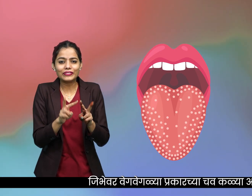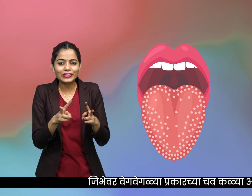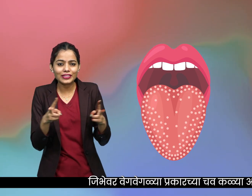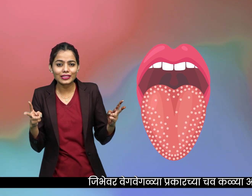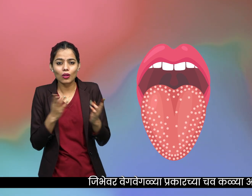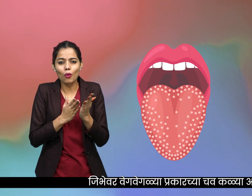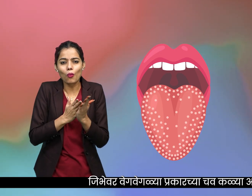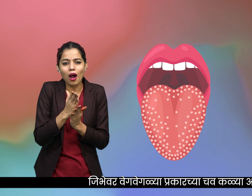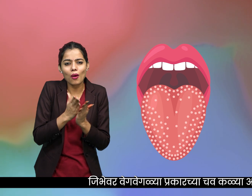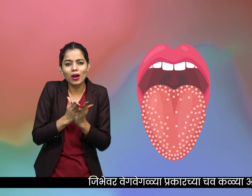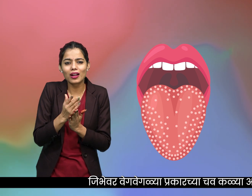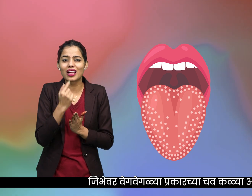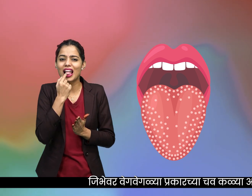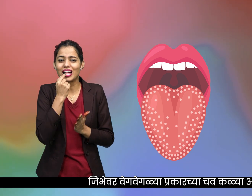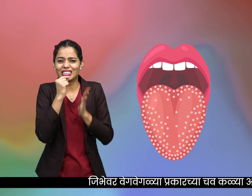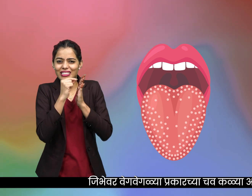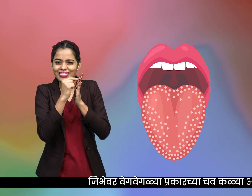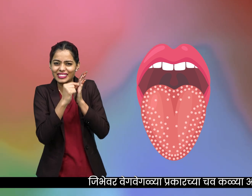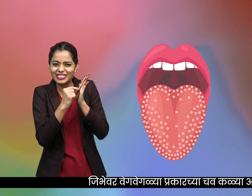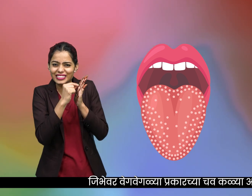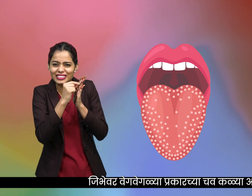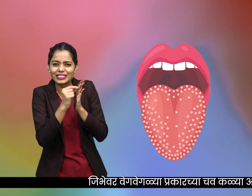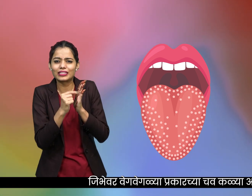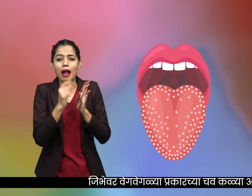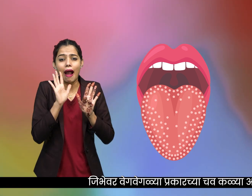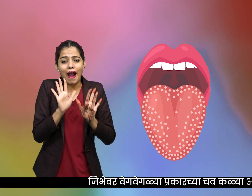जिभेवर वेगवेगळ्या प्रकारच्या चवकळ्या असतात.